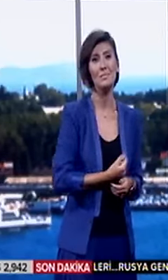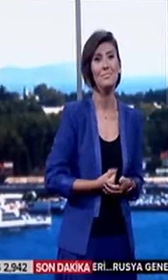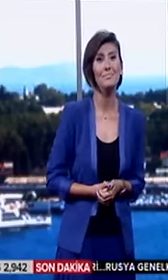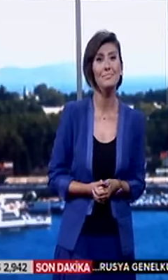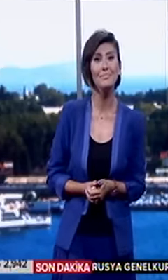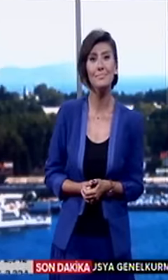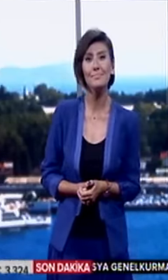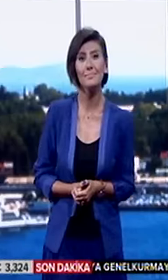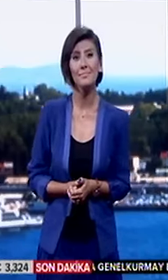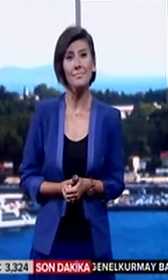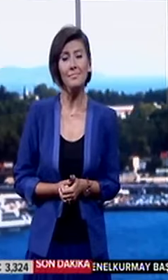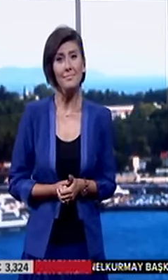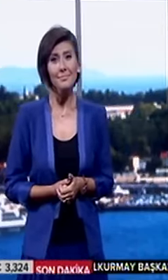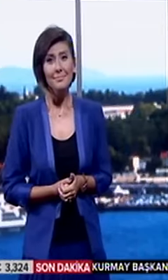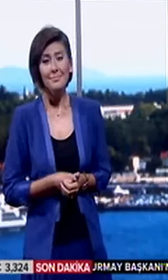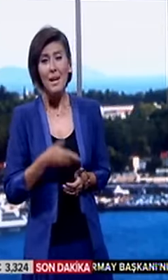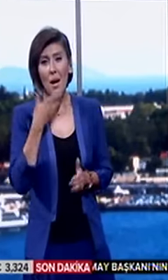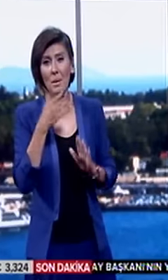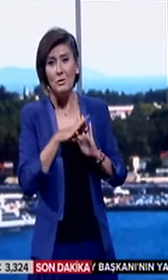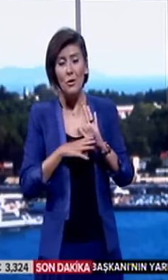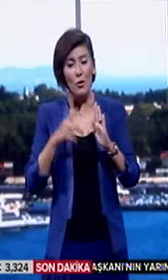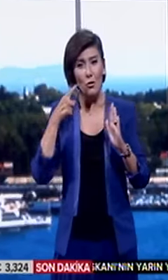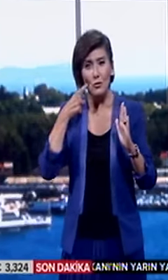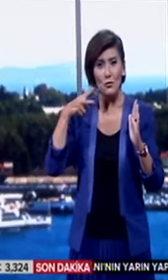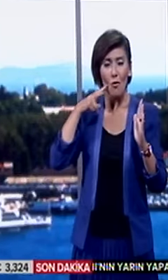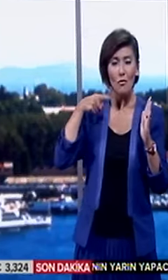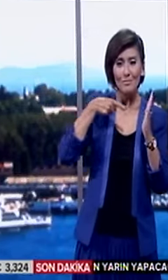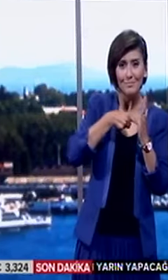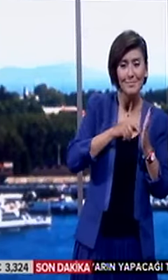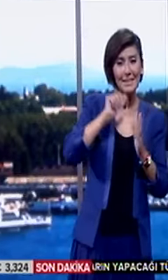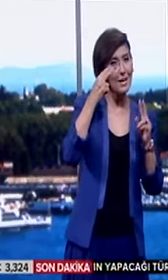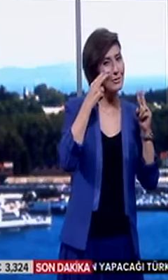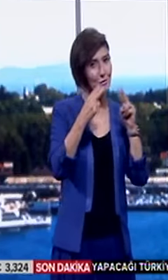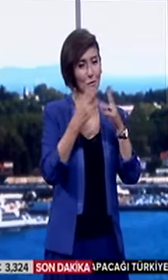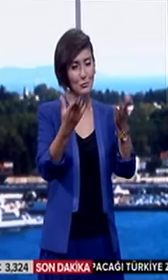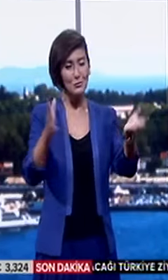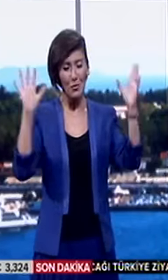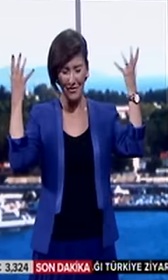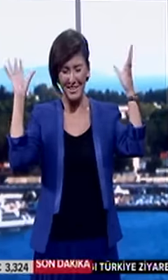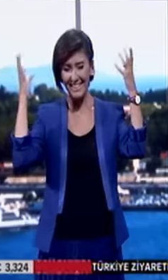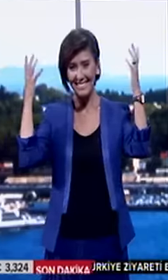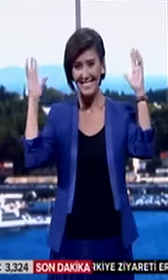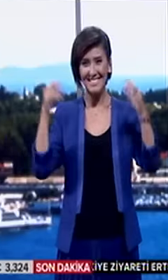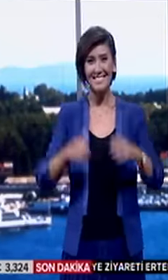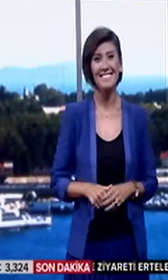Bültenimizin sonuna geldik. Yarın görüşmek üzere. Hoşça kalın.